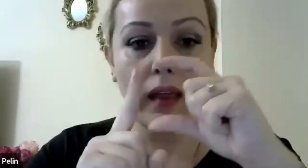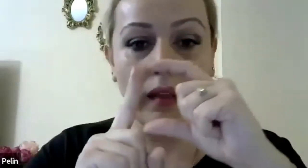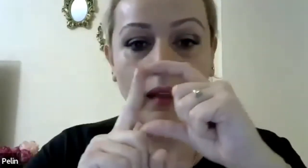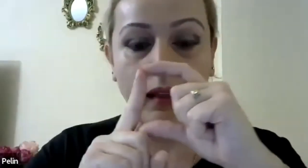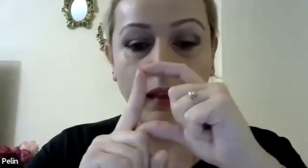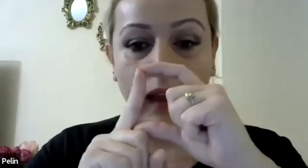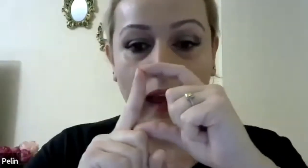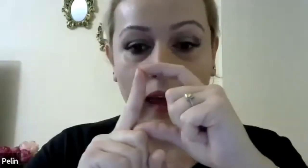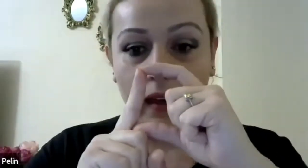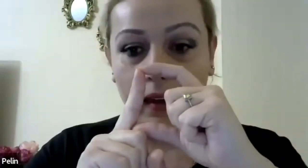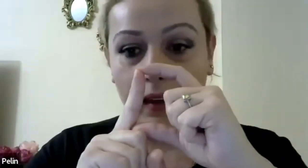D.